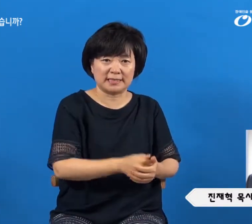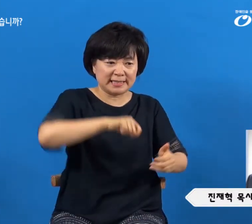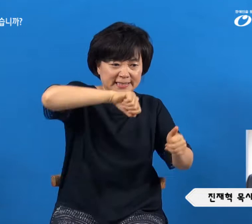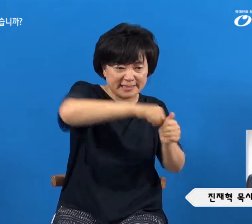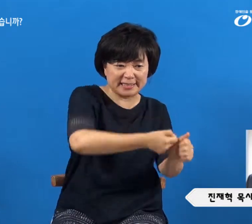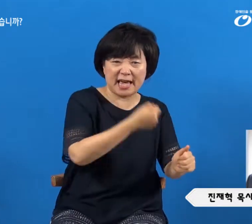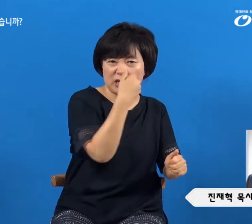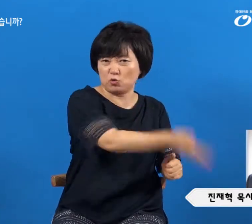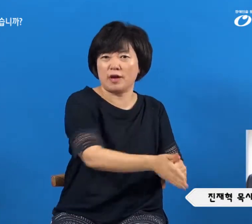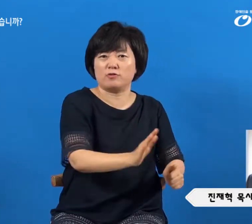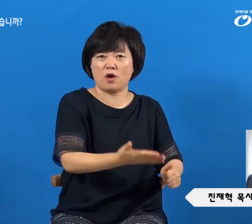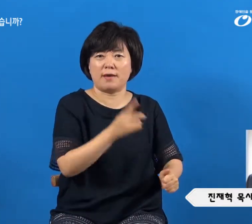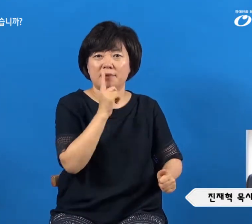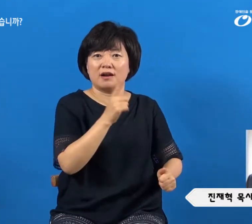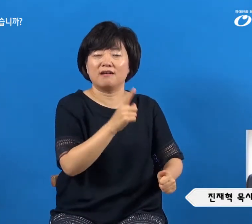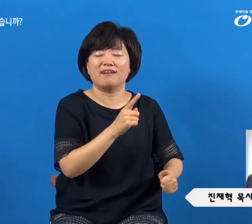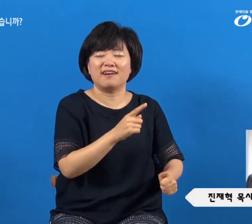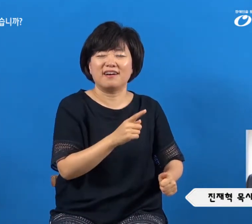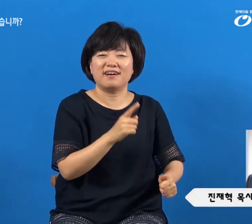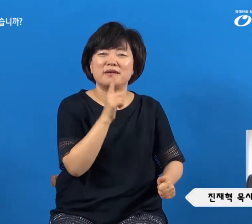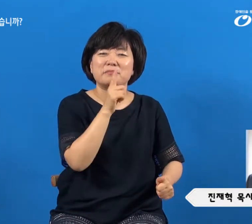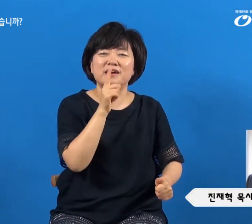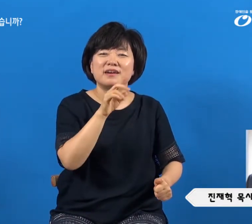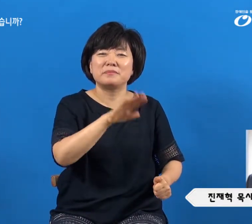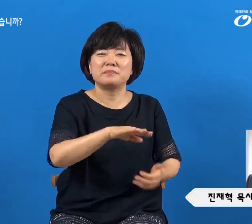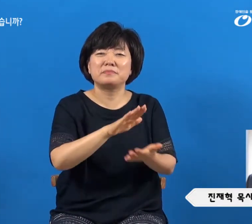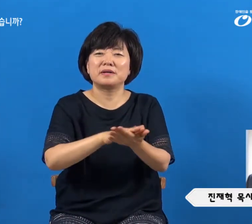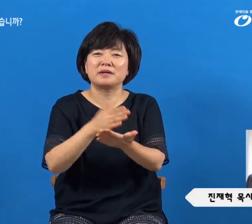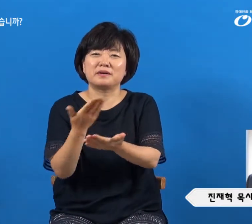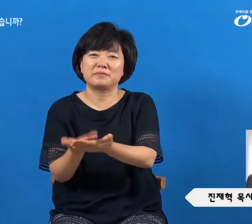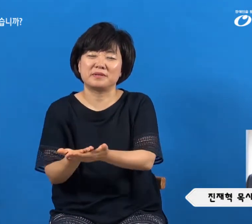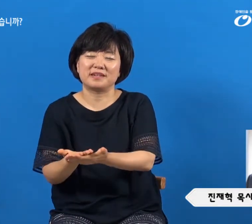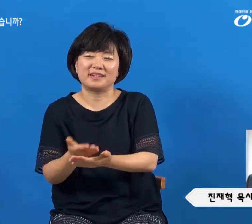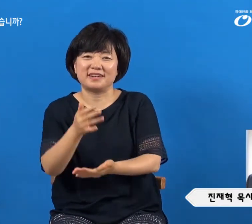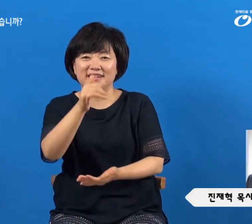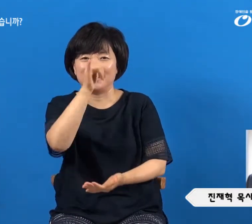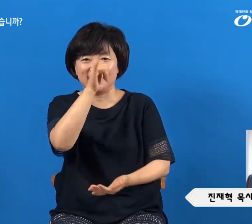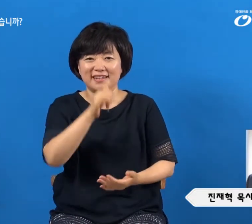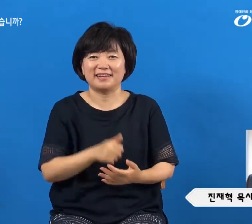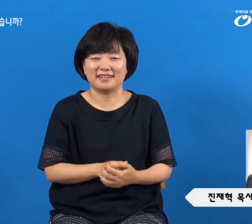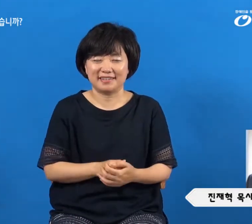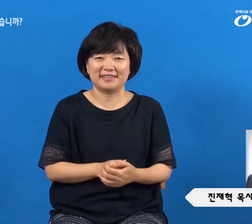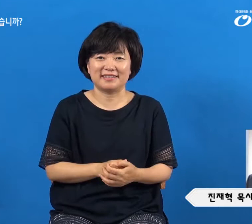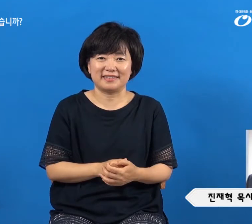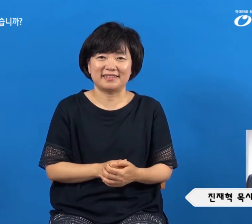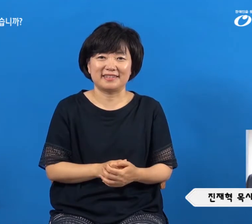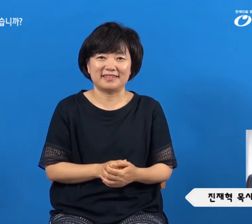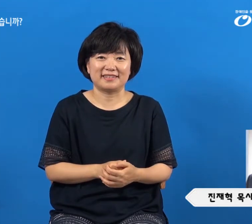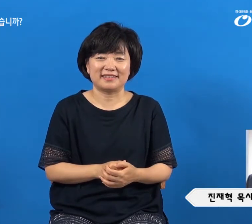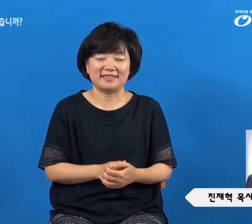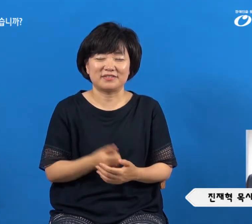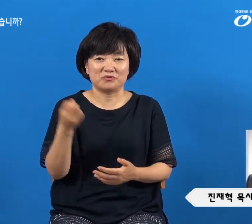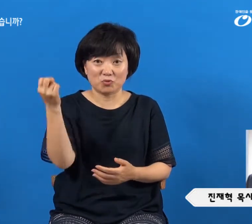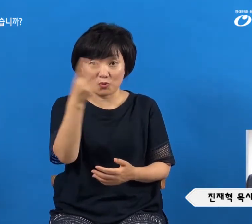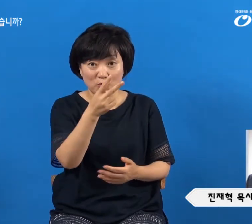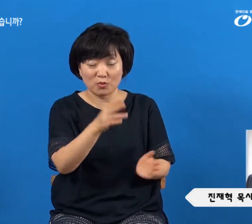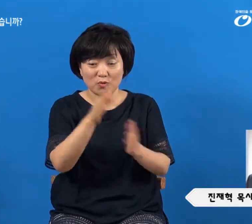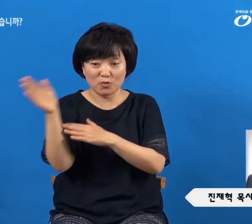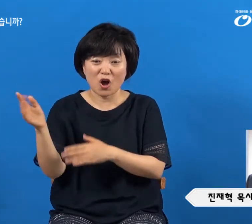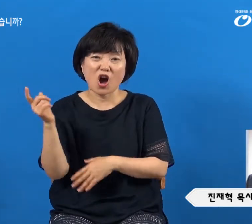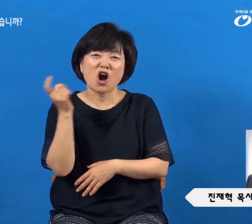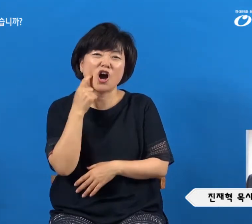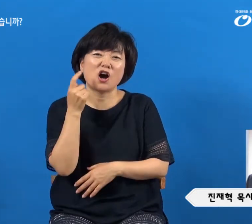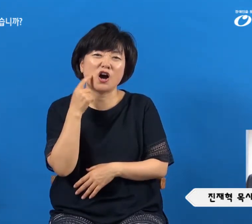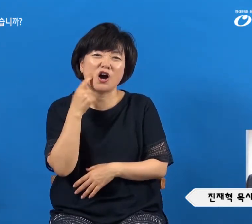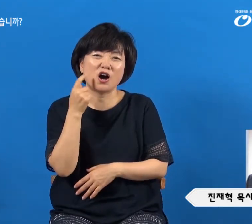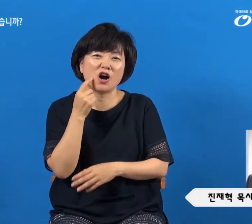징계가 요즘은 없어 이러면서 이야기할 때가 얼마나 많이 있습니까? 거기다가